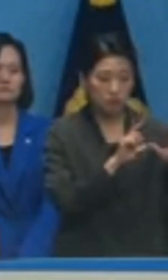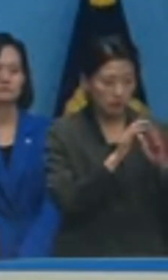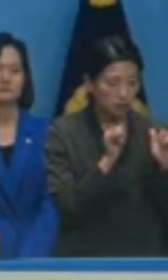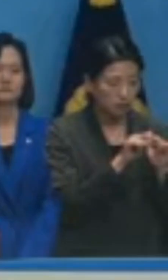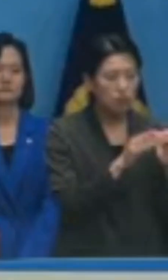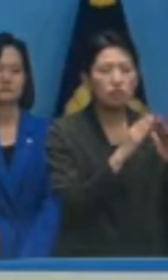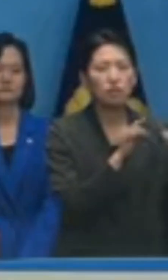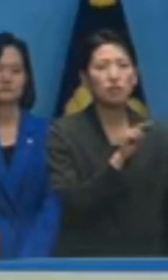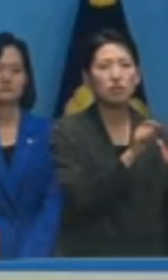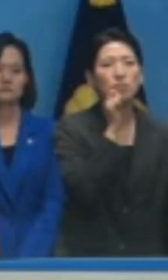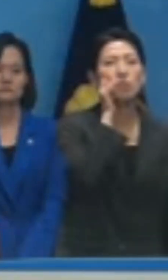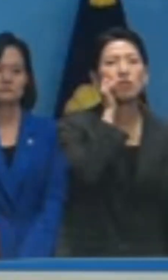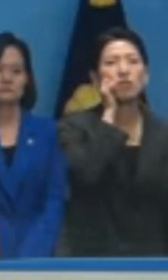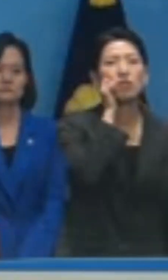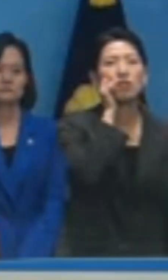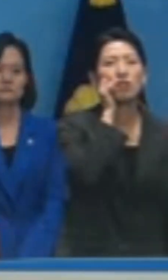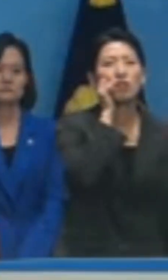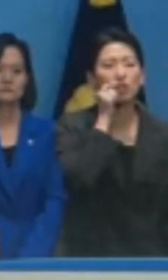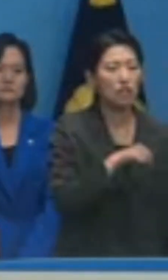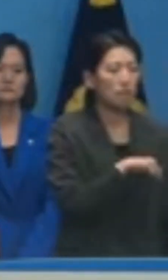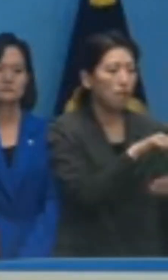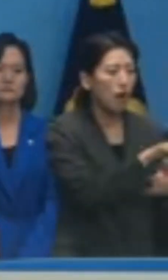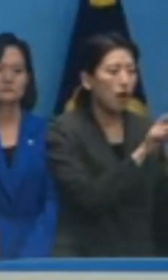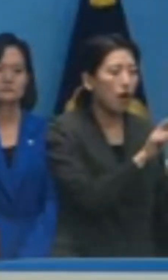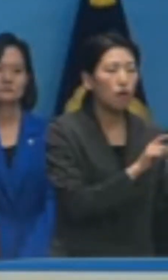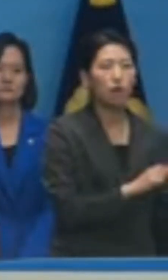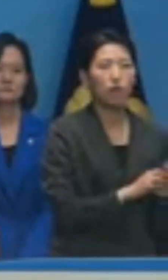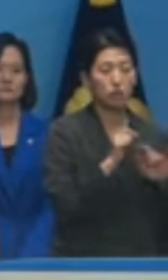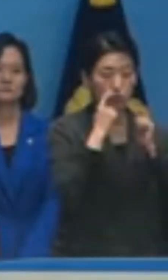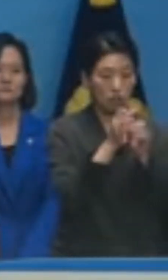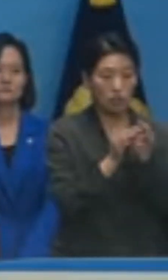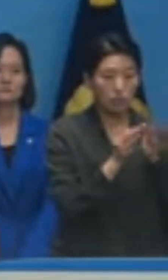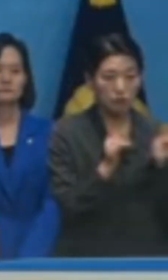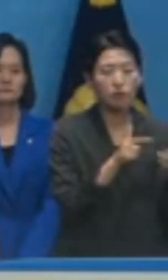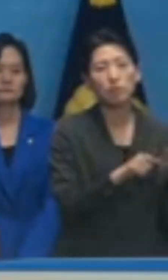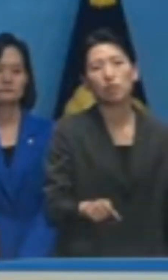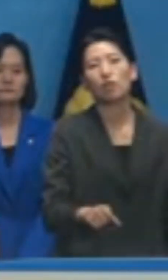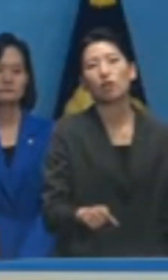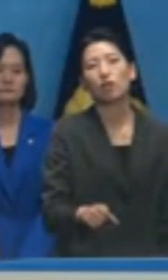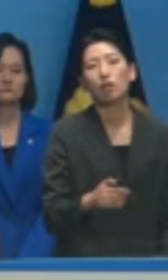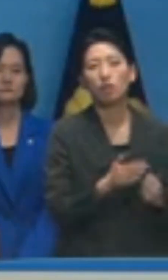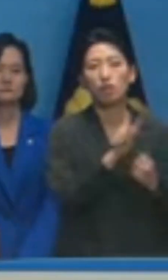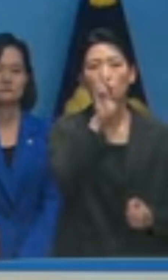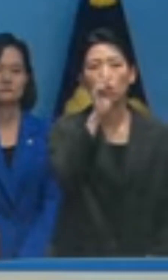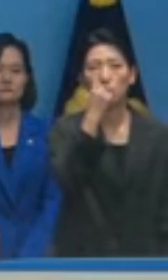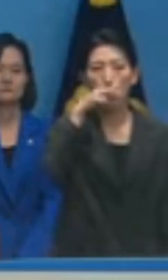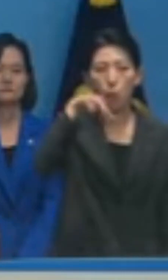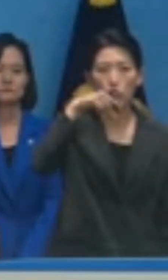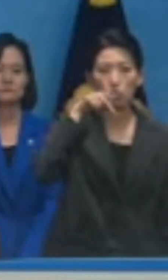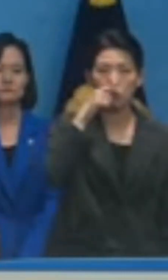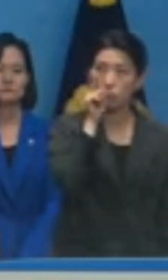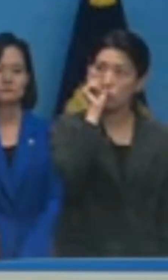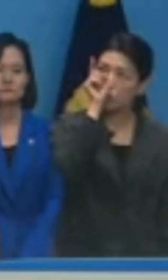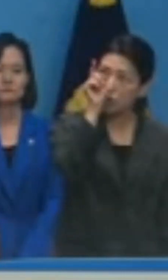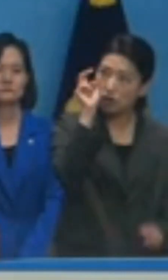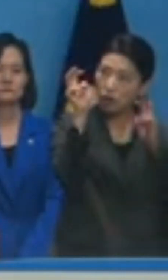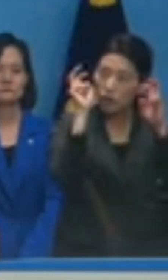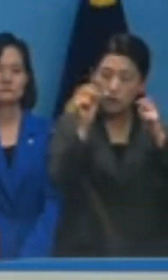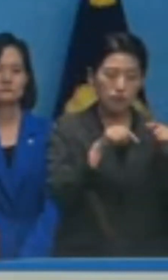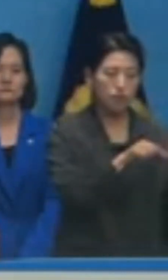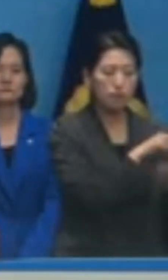주민과 생업에 막대한 타격을 입은 상인 여러분들을 위해 시공사인 포스코 ENC는